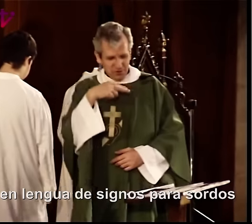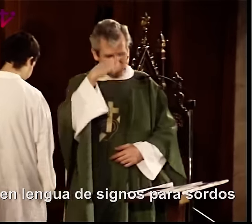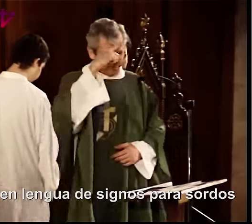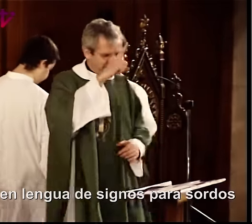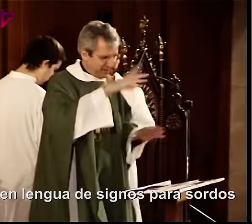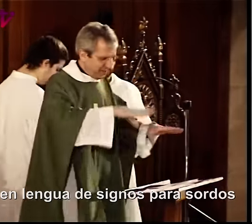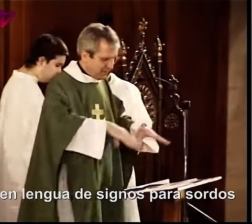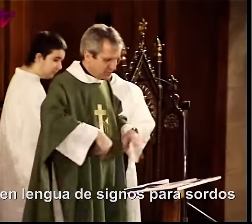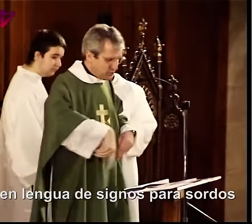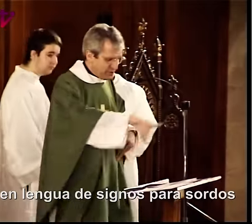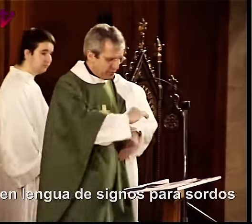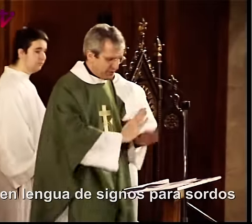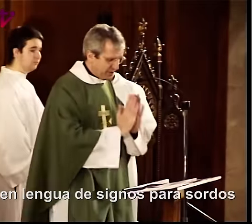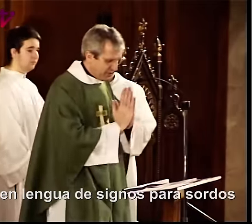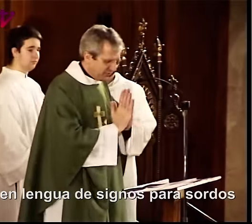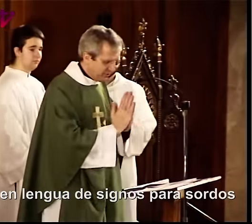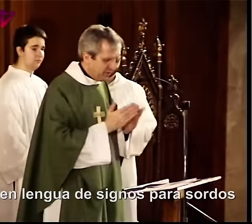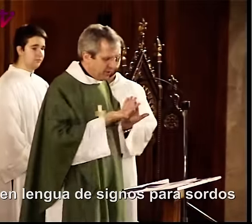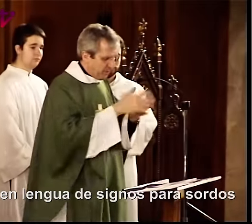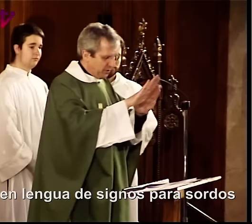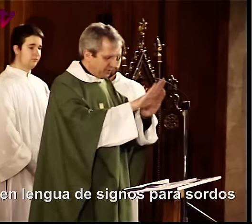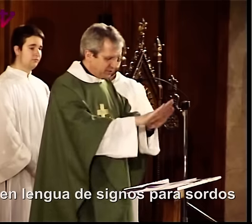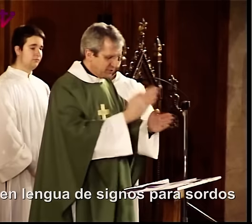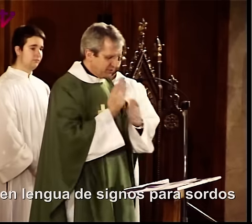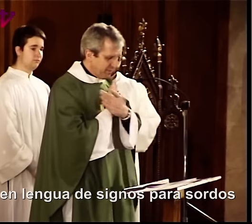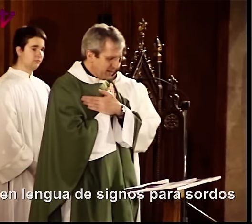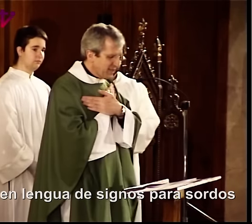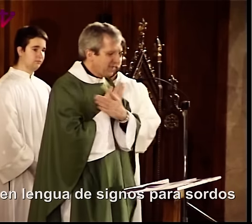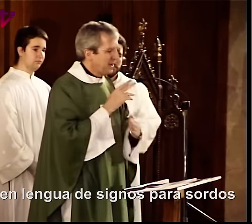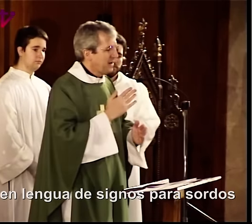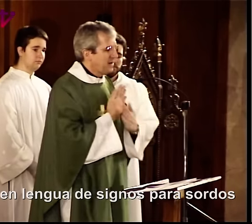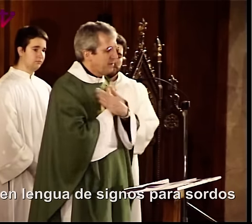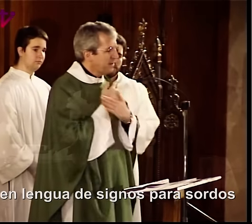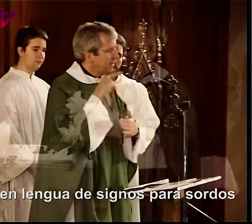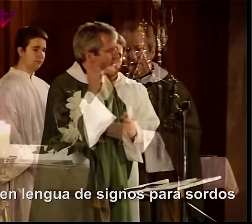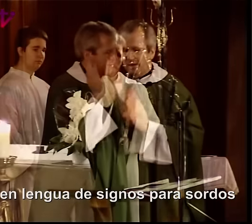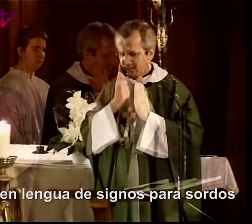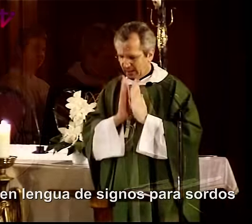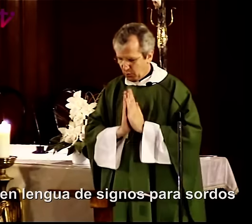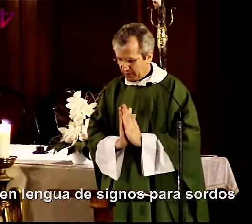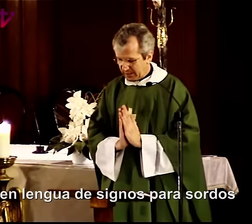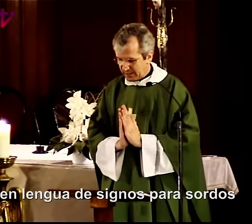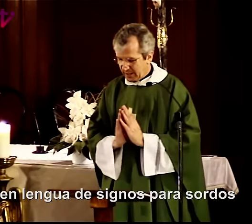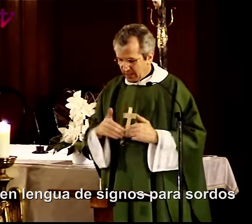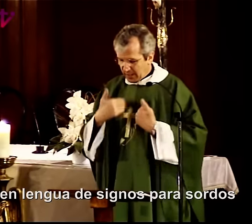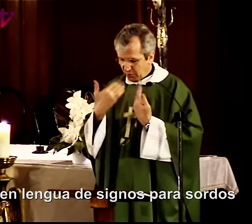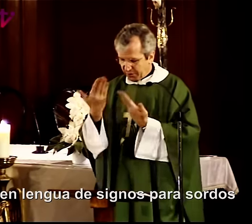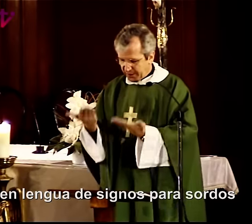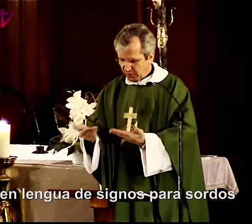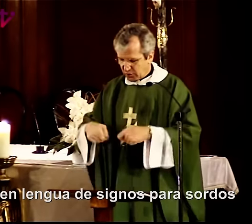Dios Padre, escucha nuestra oración por intercesión de María, la Virgen de Lourdes, y concédenos los